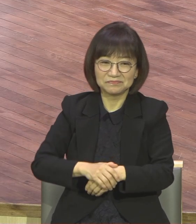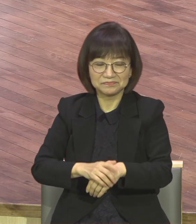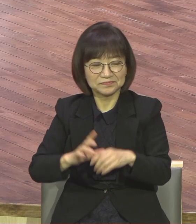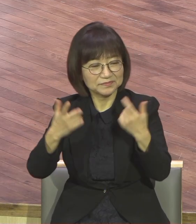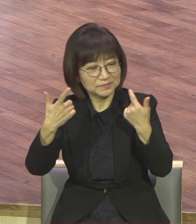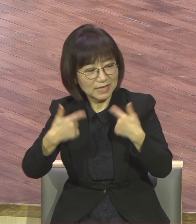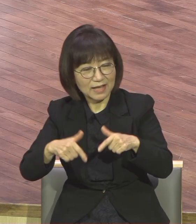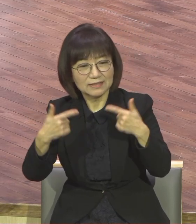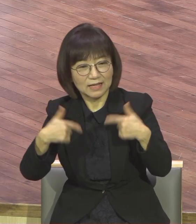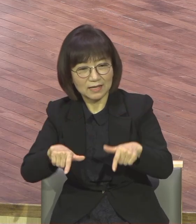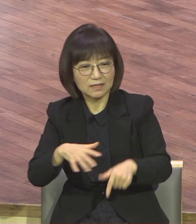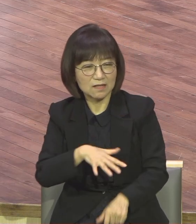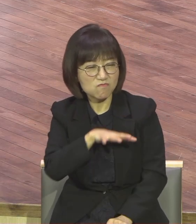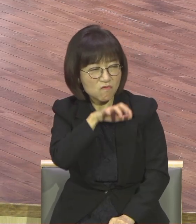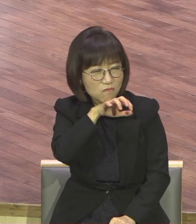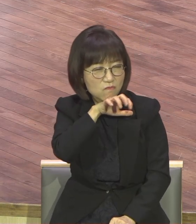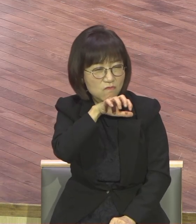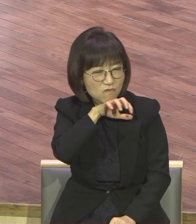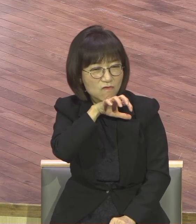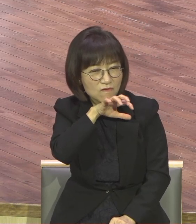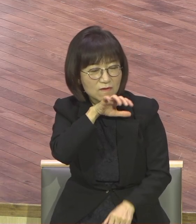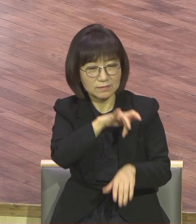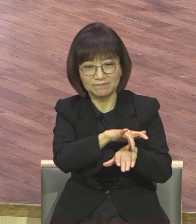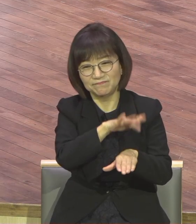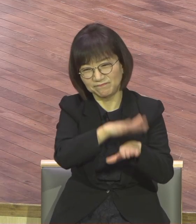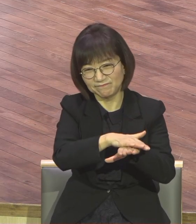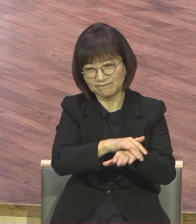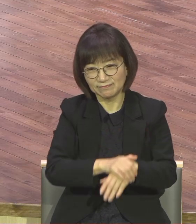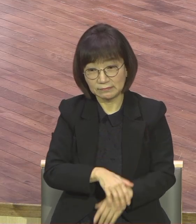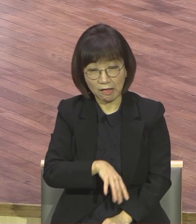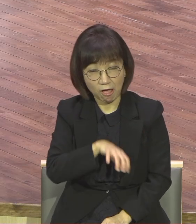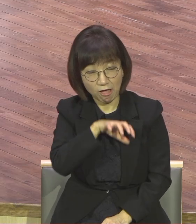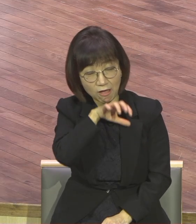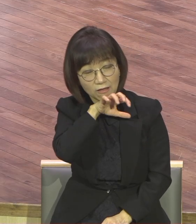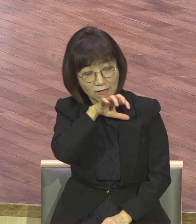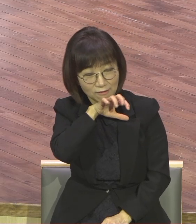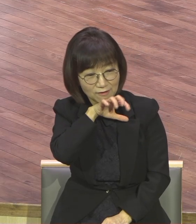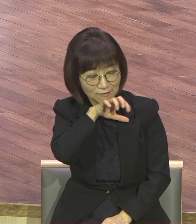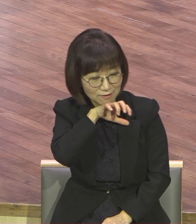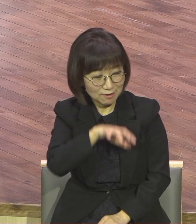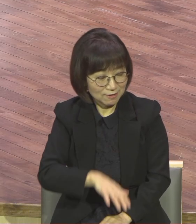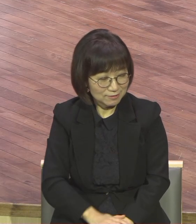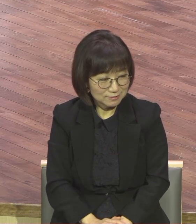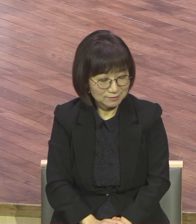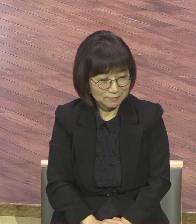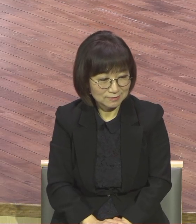늘 뭐야? 늘 불평 원망이 떨어지지 않니?